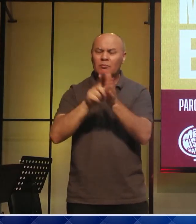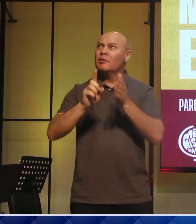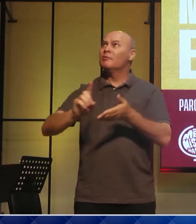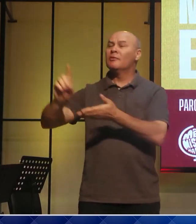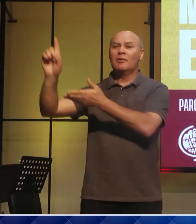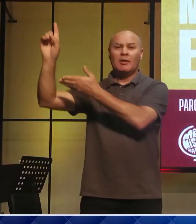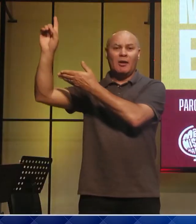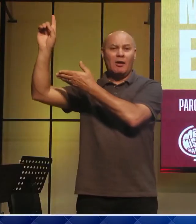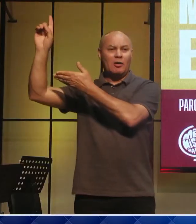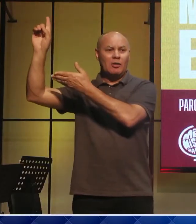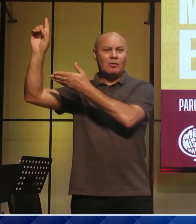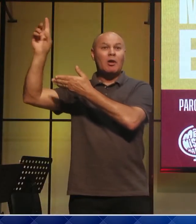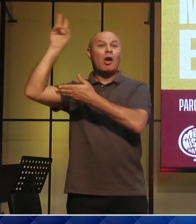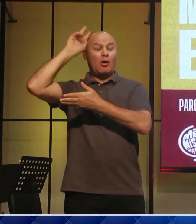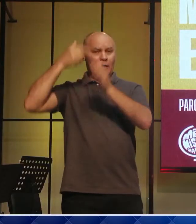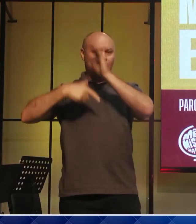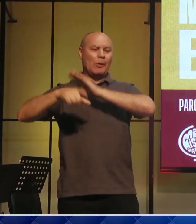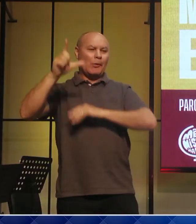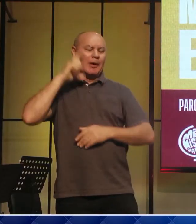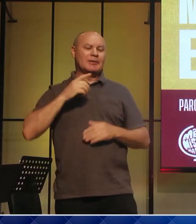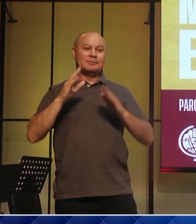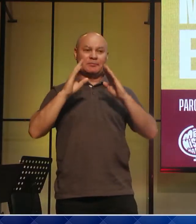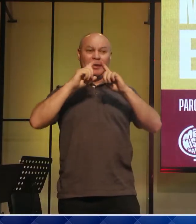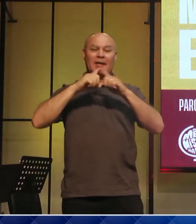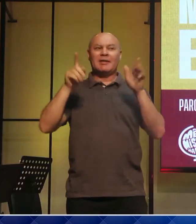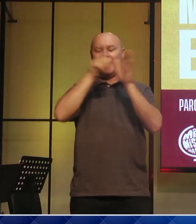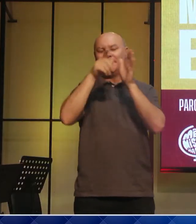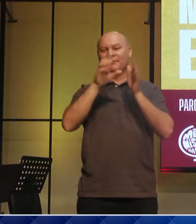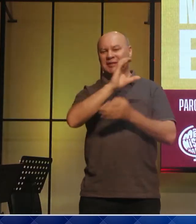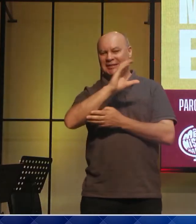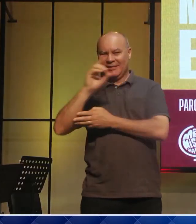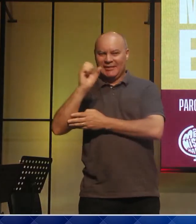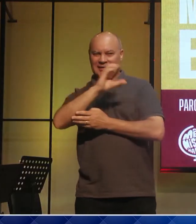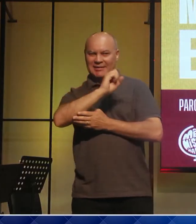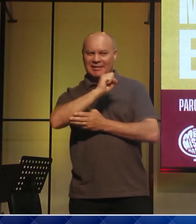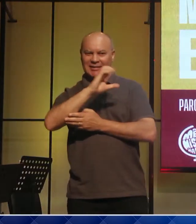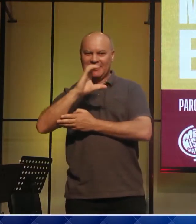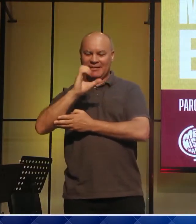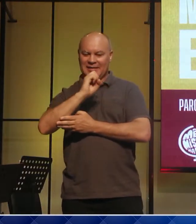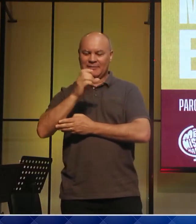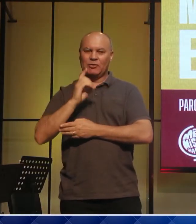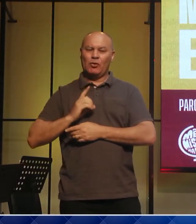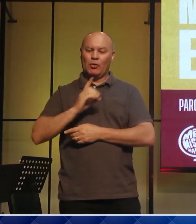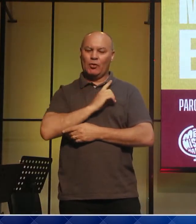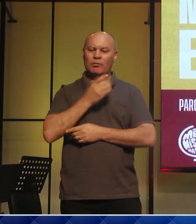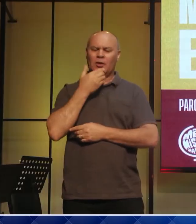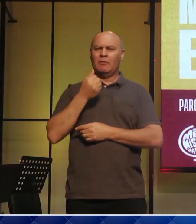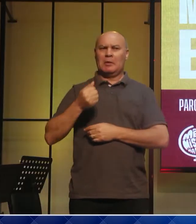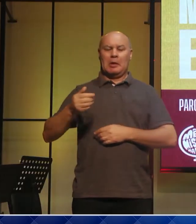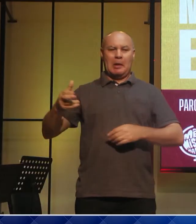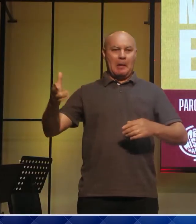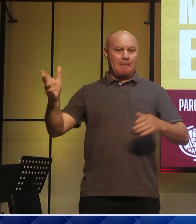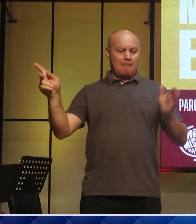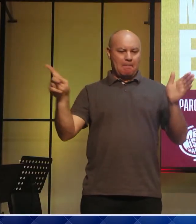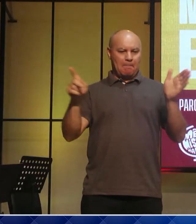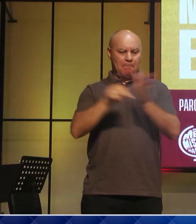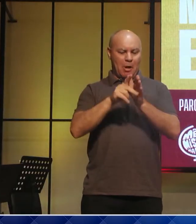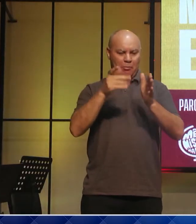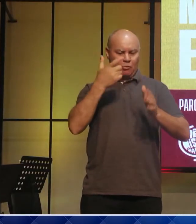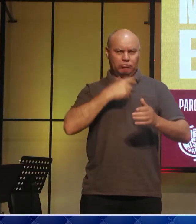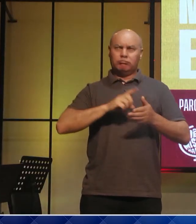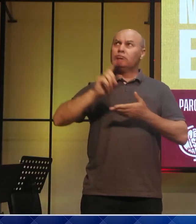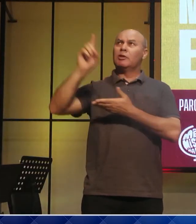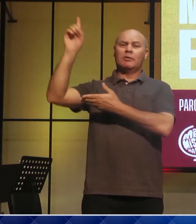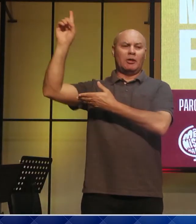diácono na igreja em Timbó, e ele escreveu no carro, propriedade exclusiva de Deus. Eu perguntei para ele, você